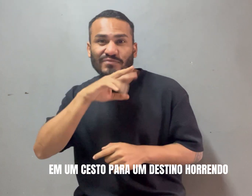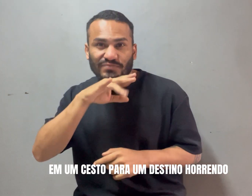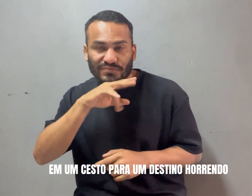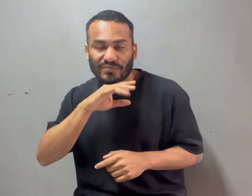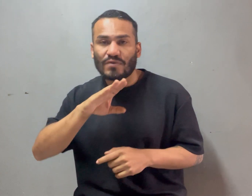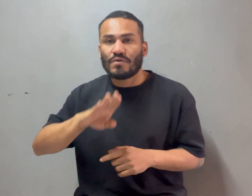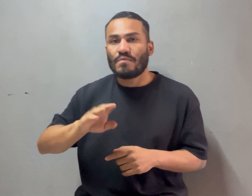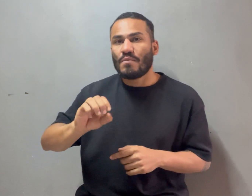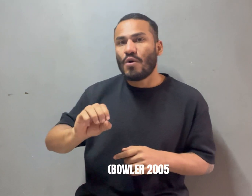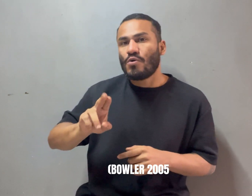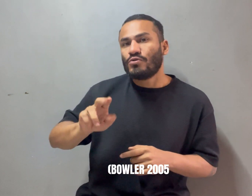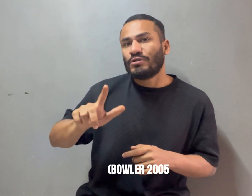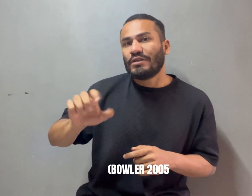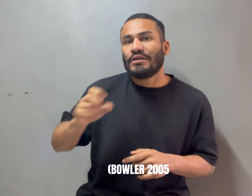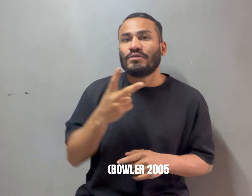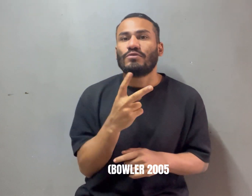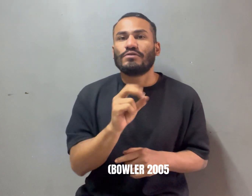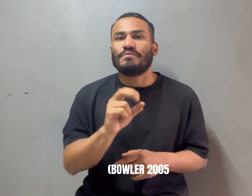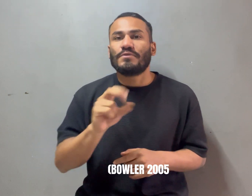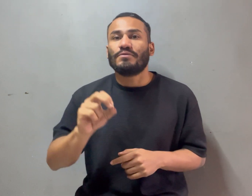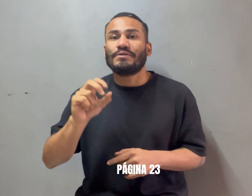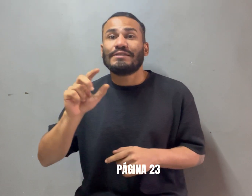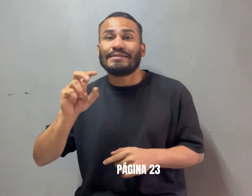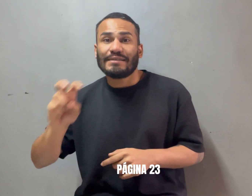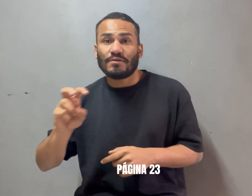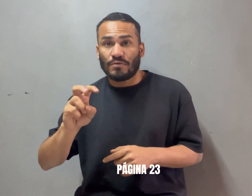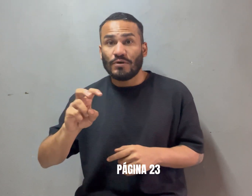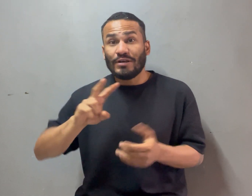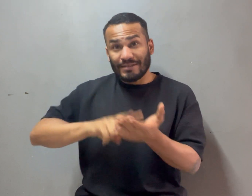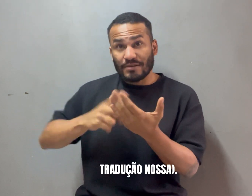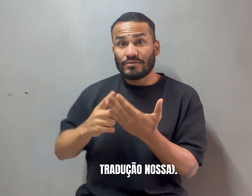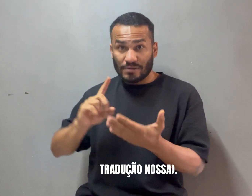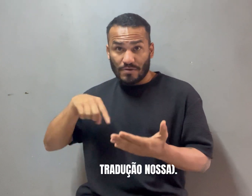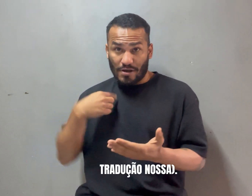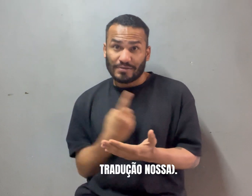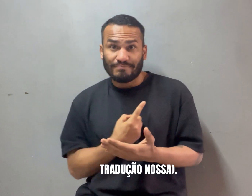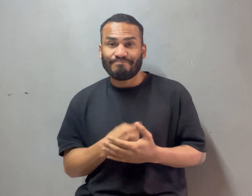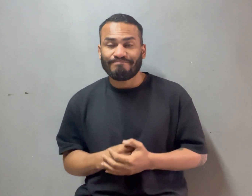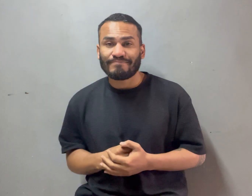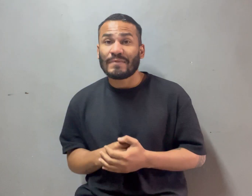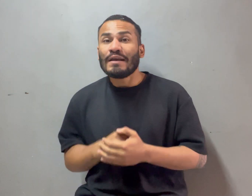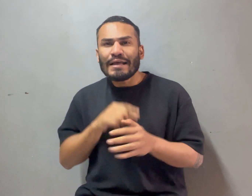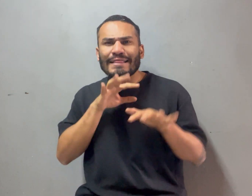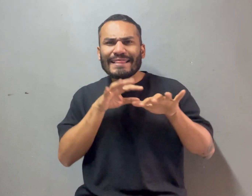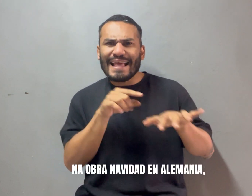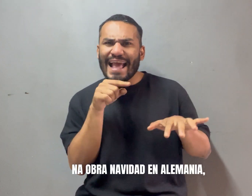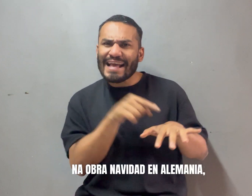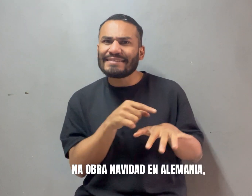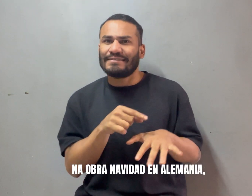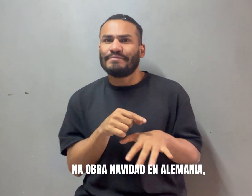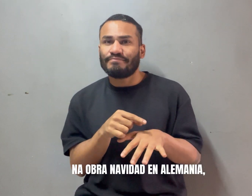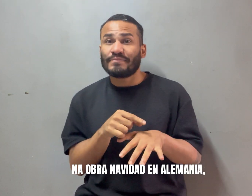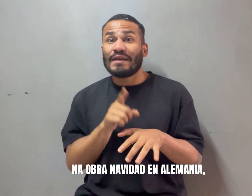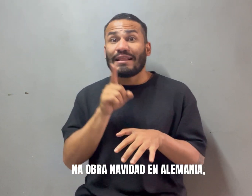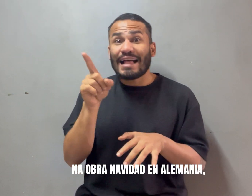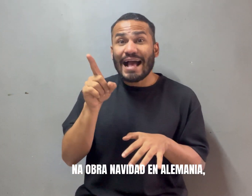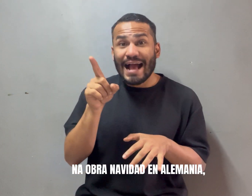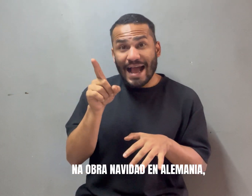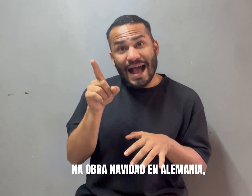horrendo. Bowler, 2005, página 23, tradução nossa. Na obra Navidad em